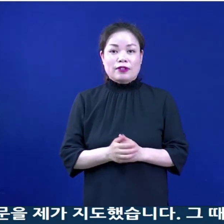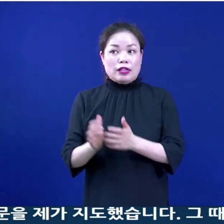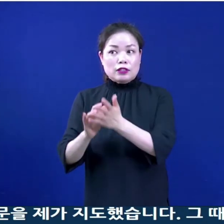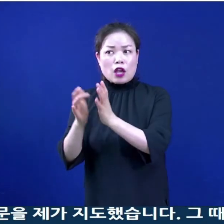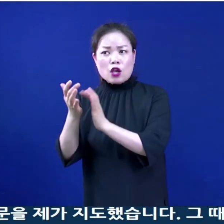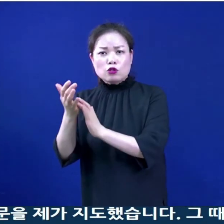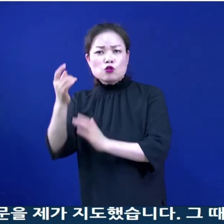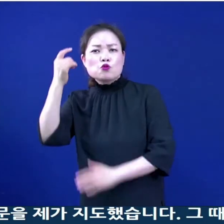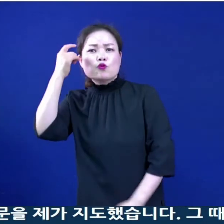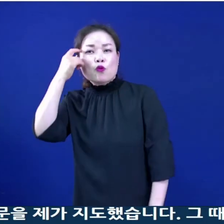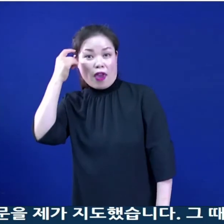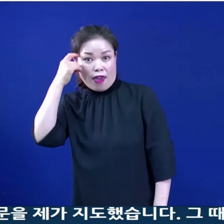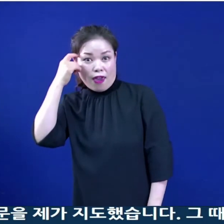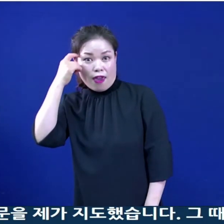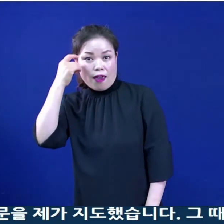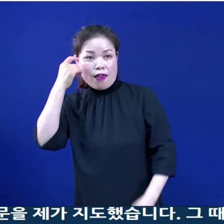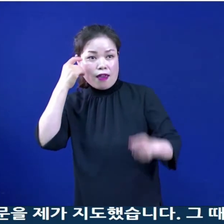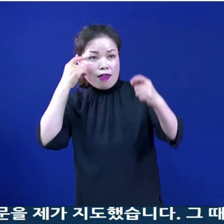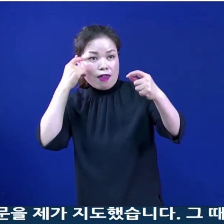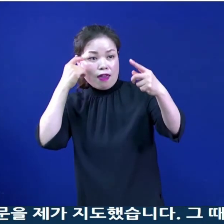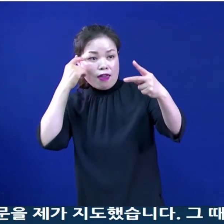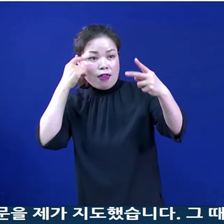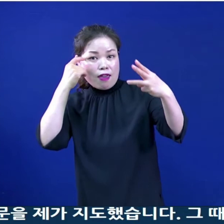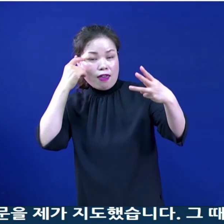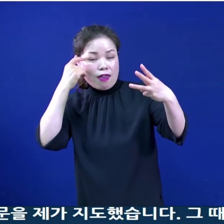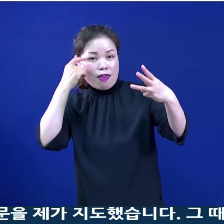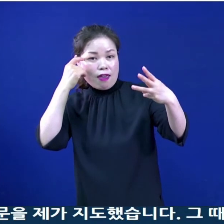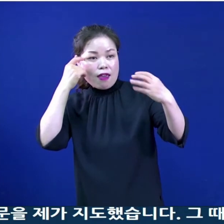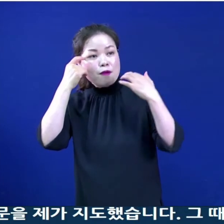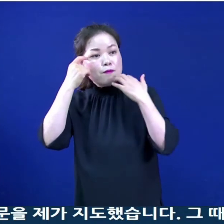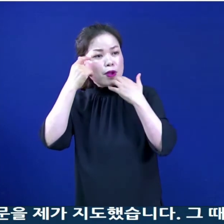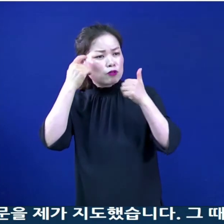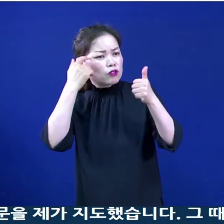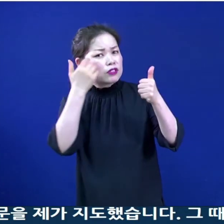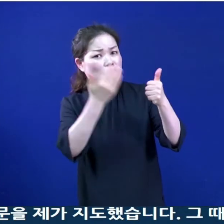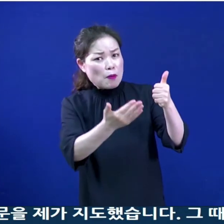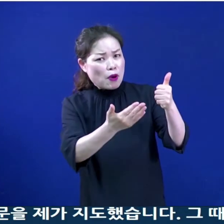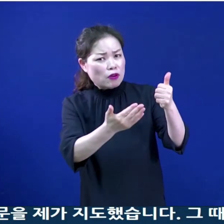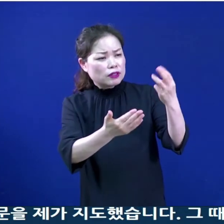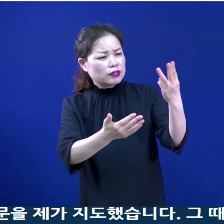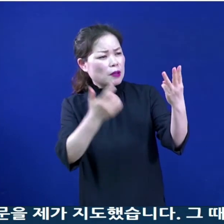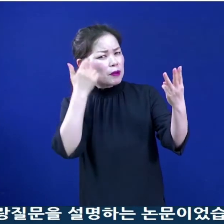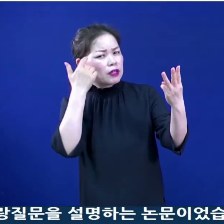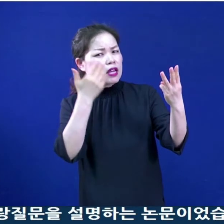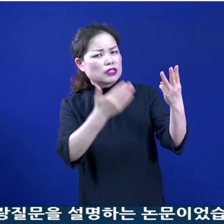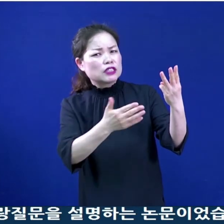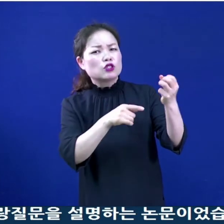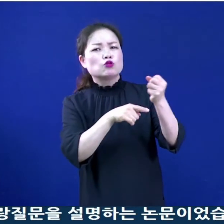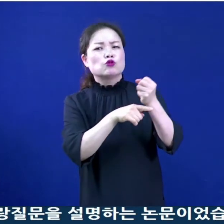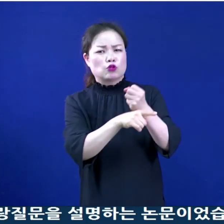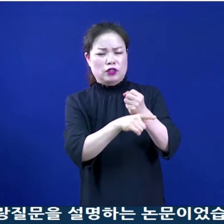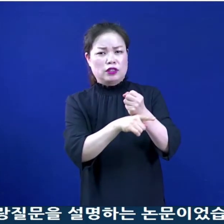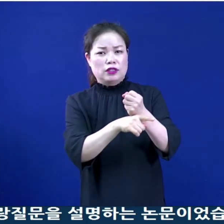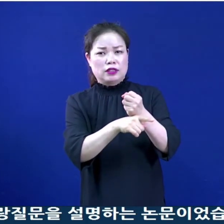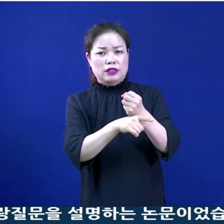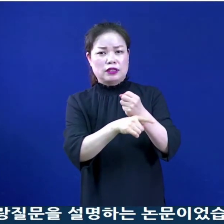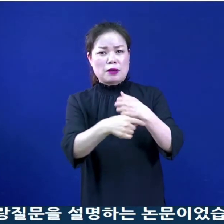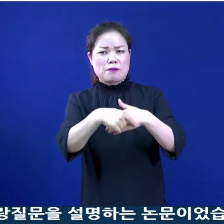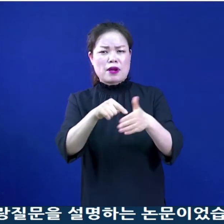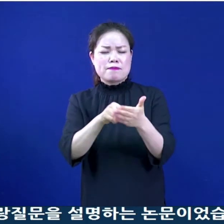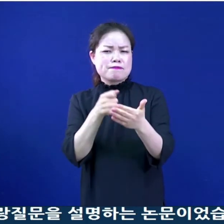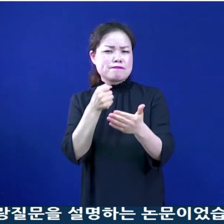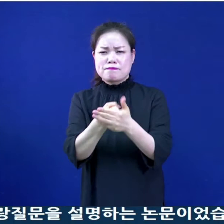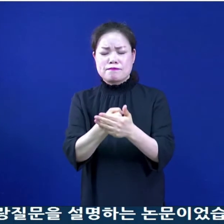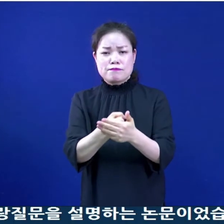예수님이 왜 3번 베드로에게 나를 사랑하느냐 한 번이 아니라 질문한 이유는 다짐 맞아요. 그런데 그